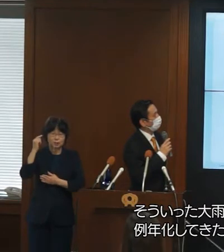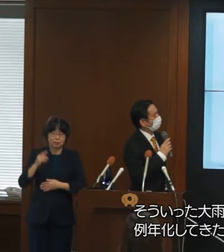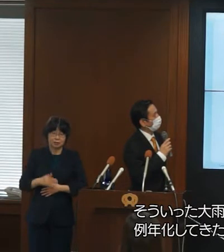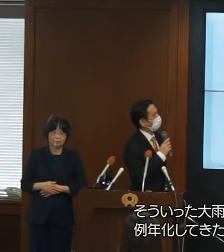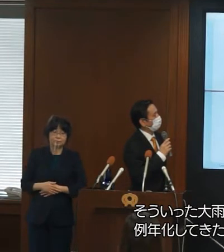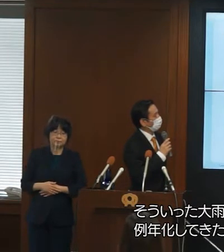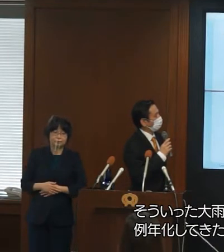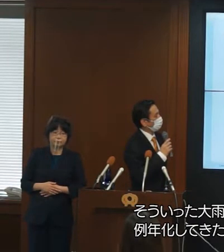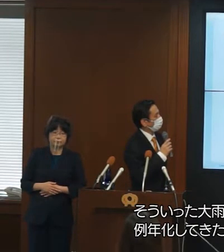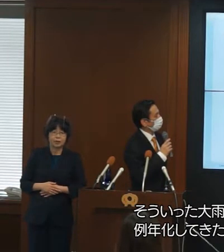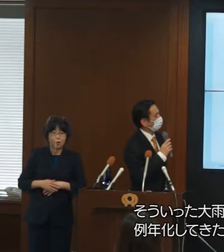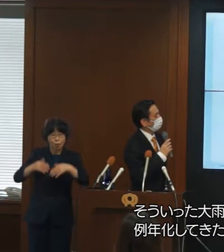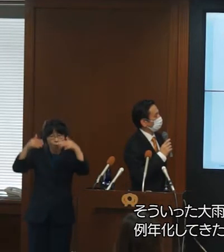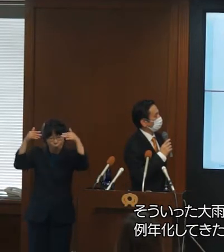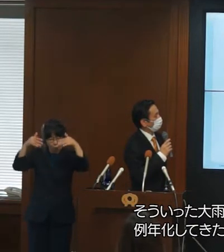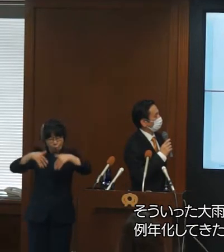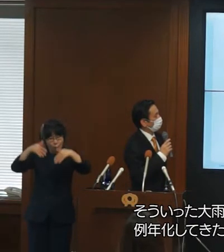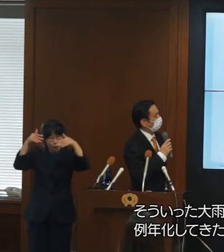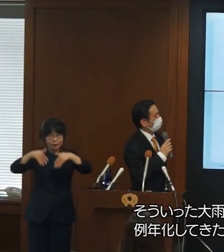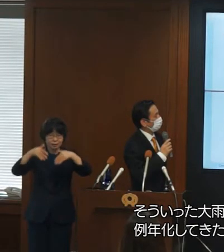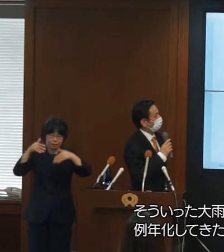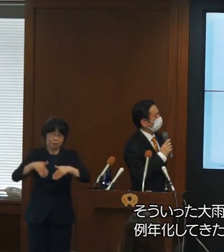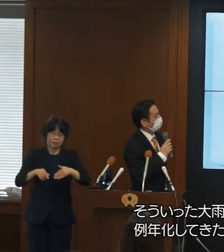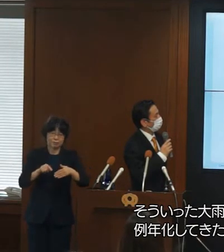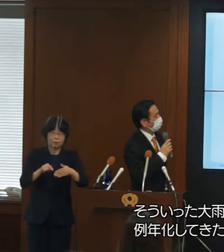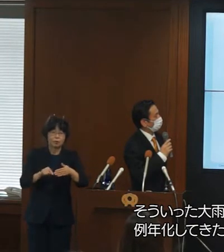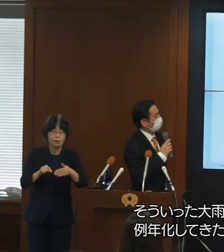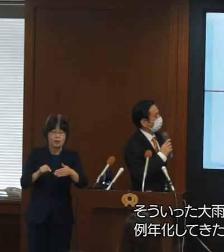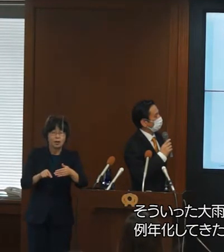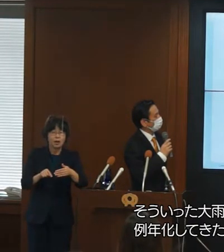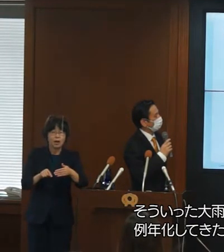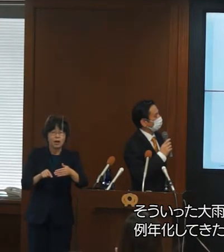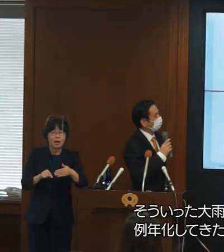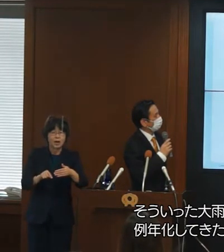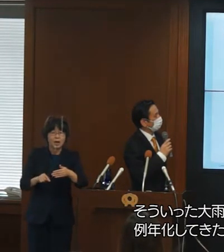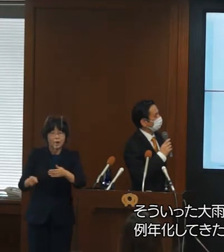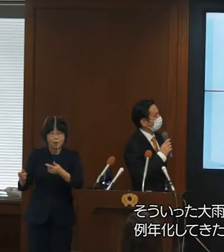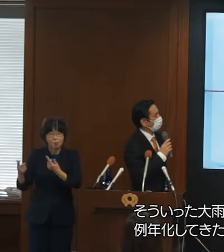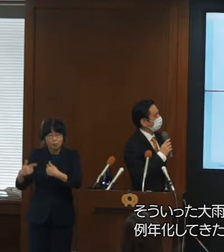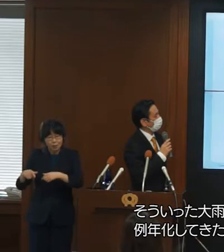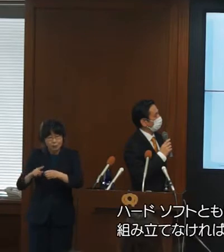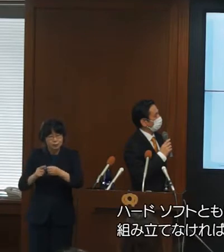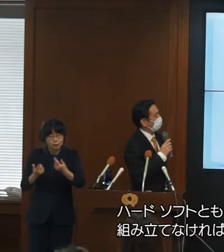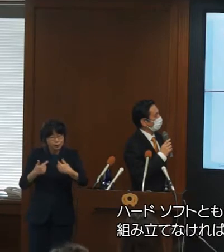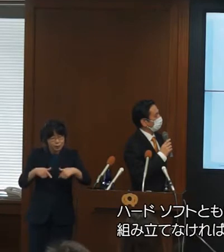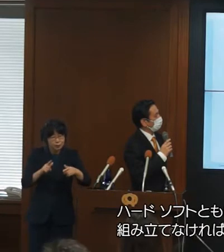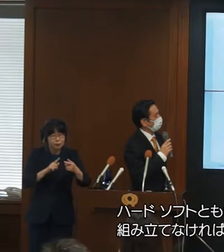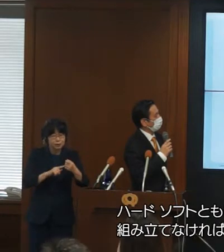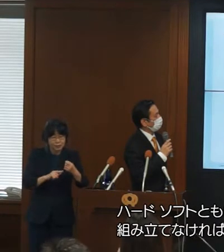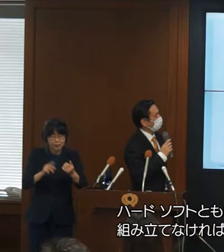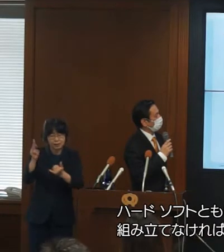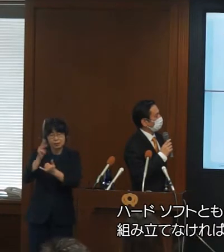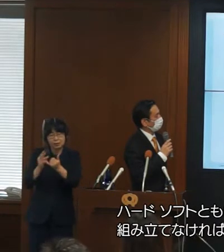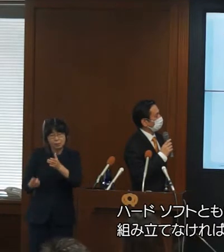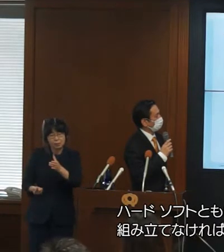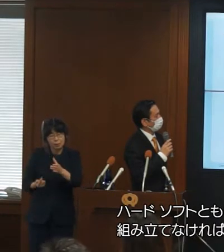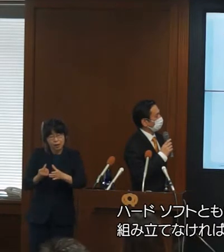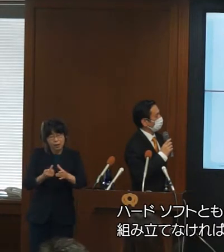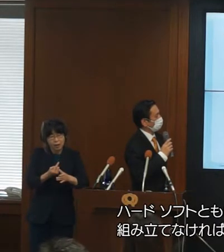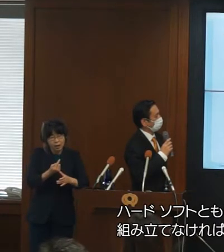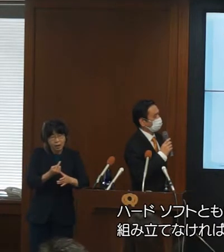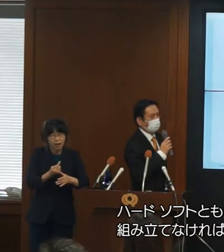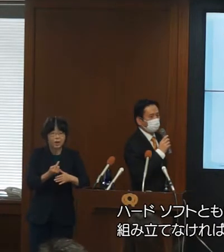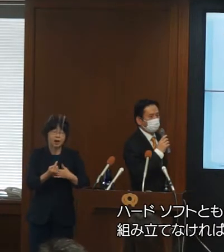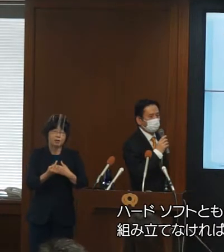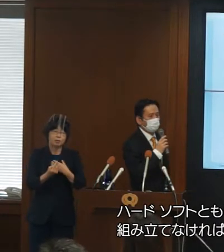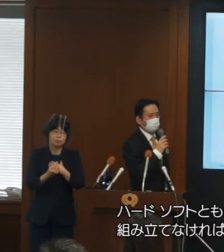この大雨というものがもう例年化してきたということを前提にハードソフトとも